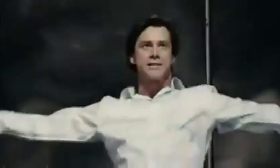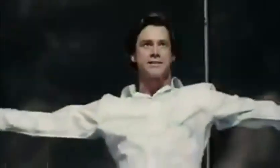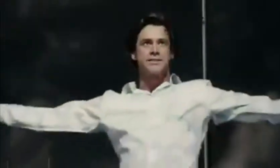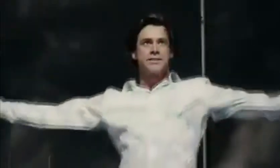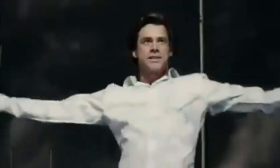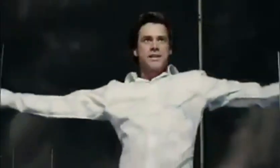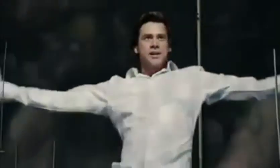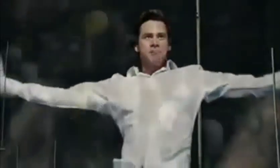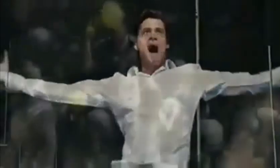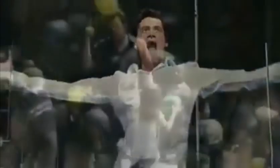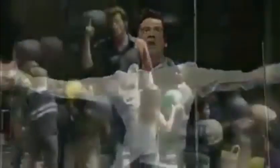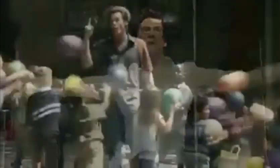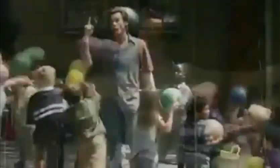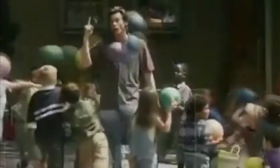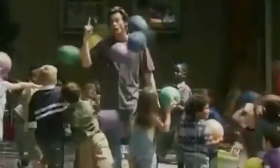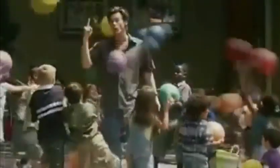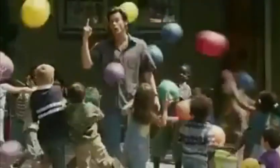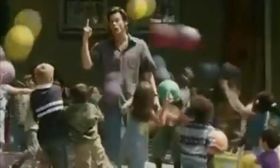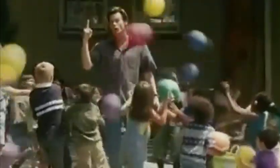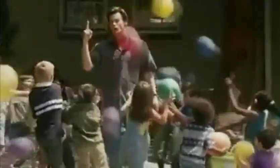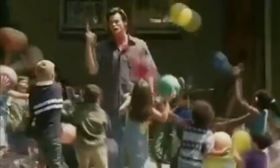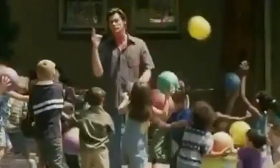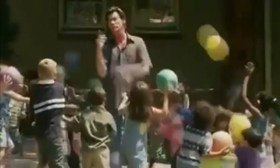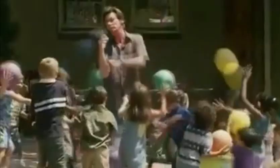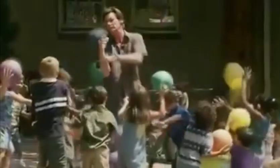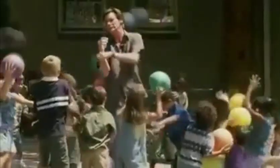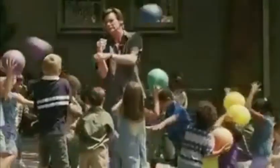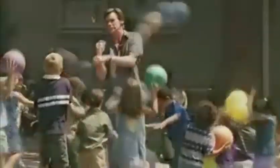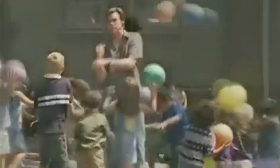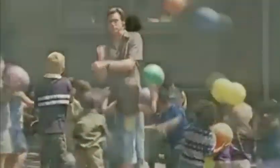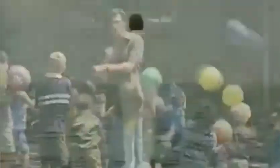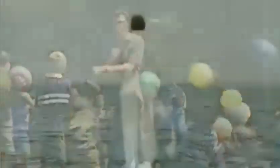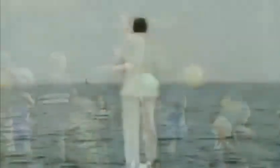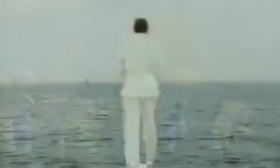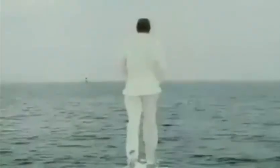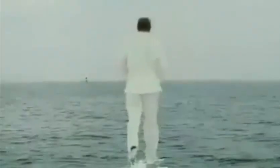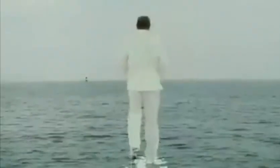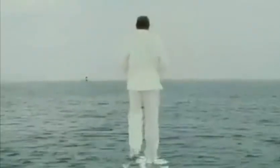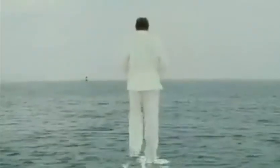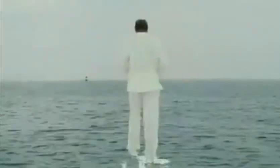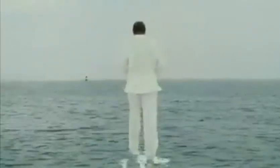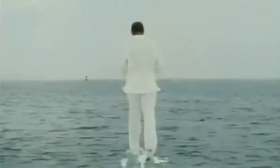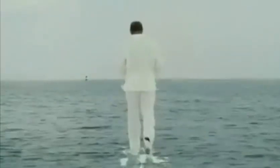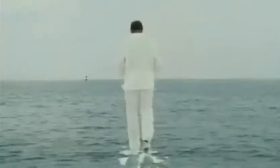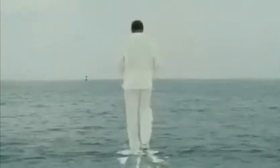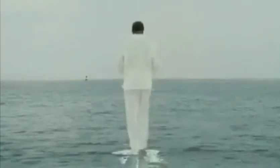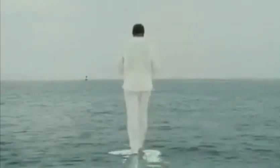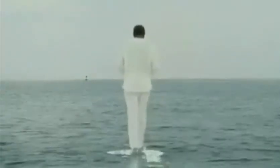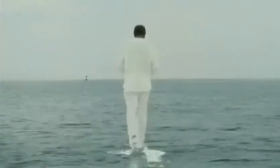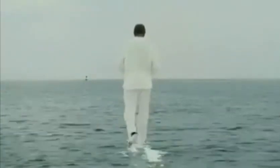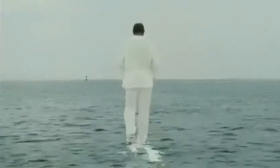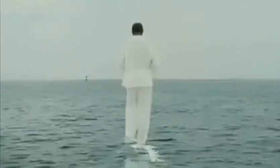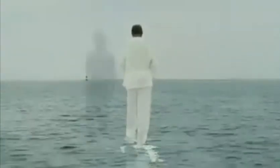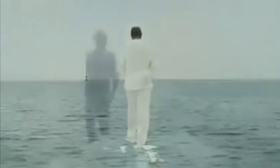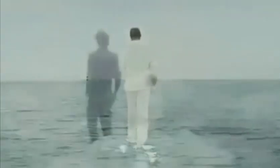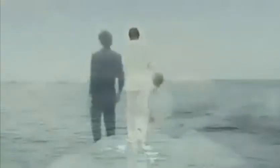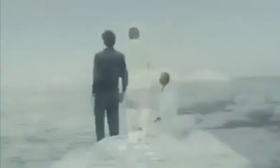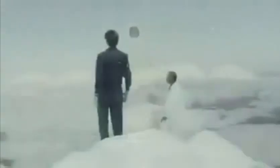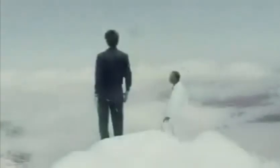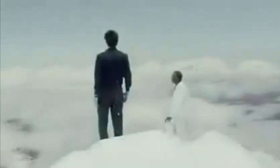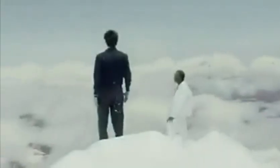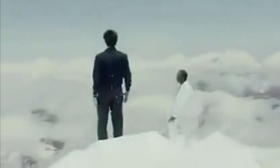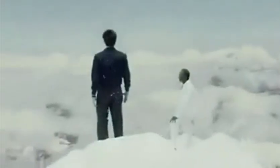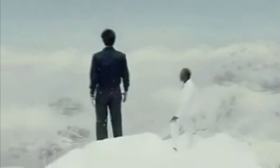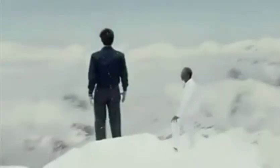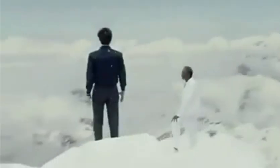Essa comédia, O Todo-Poderoso, mostra como seria se Deus desse a um ser humano comum seus poderes divinos.